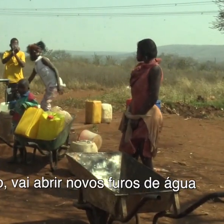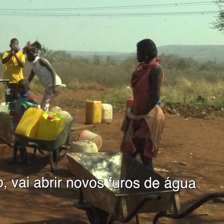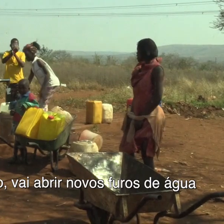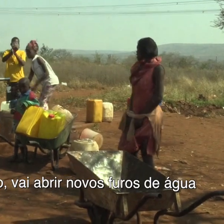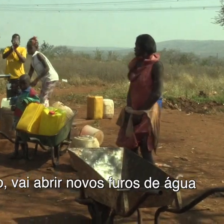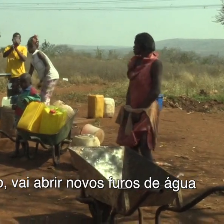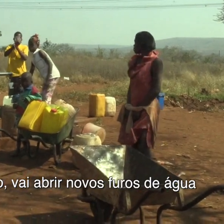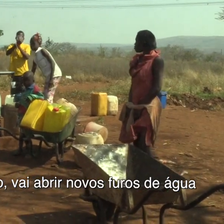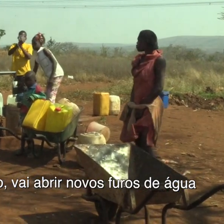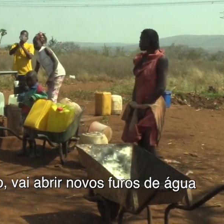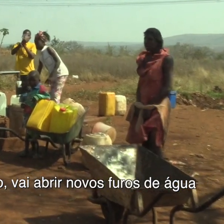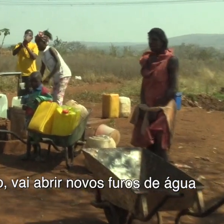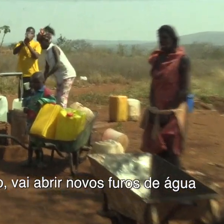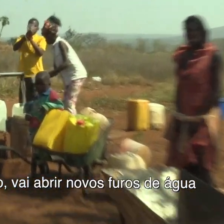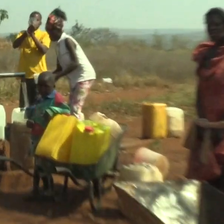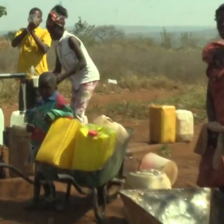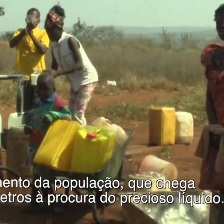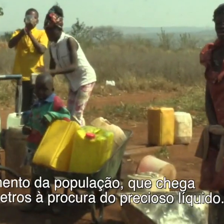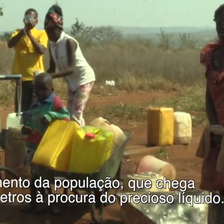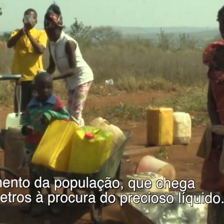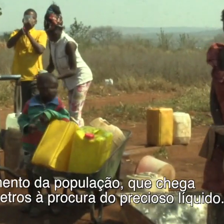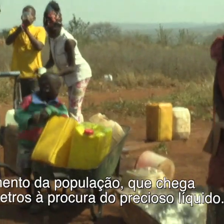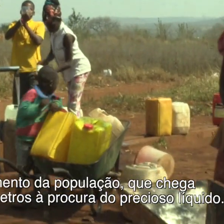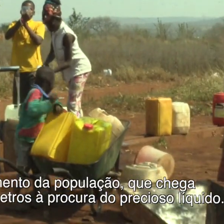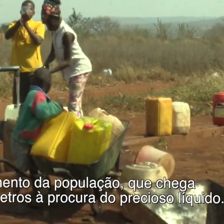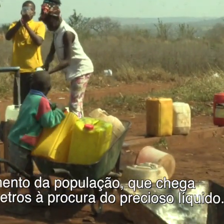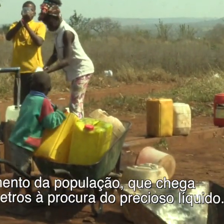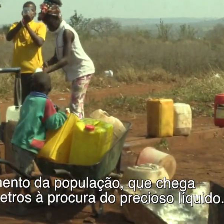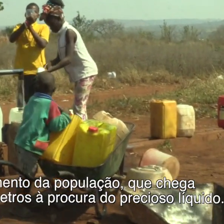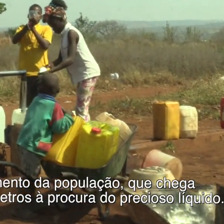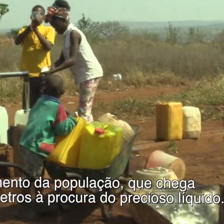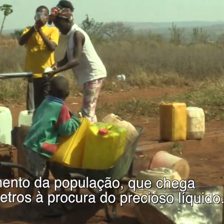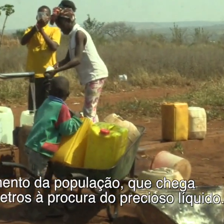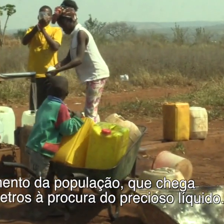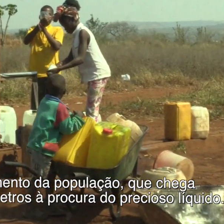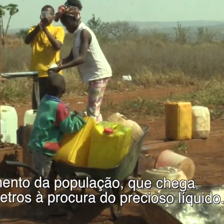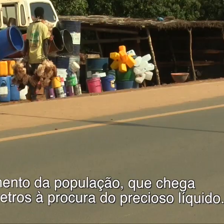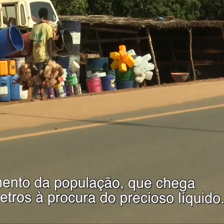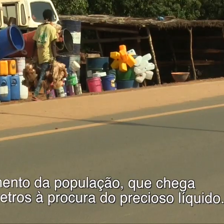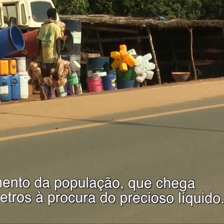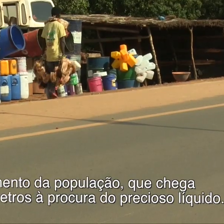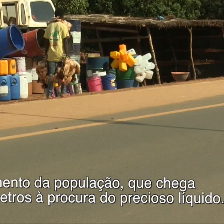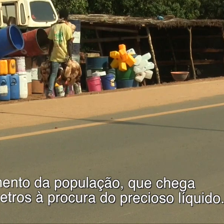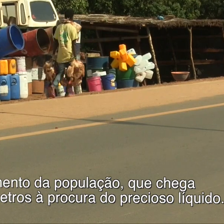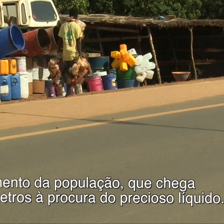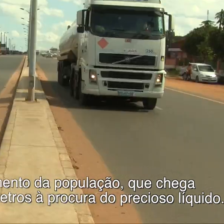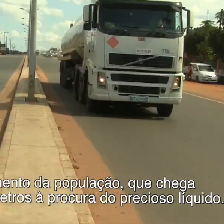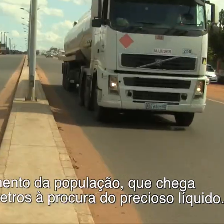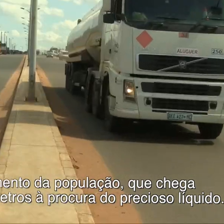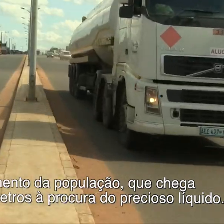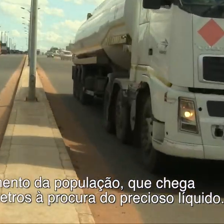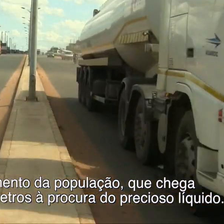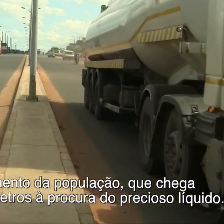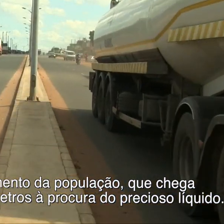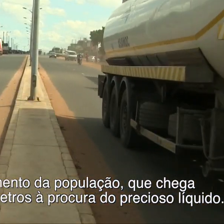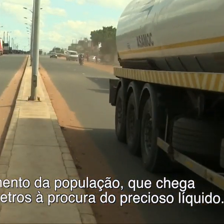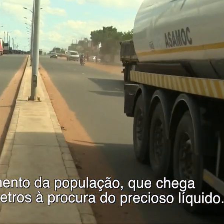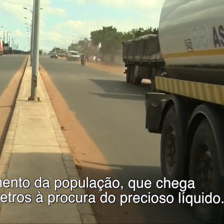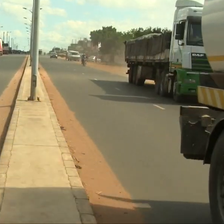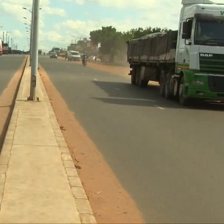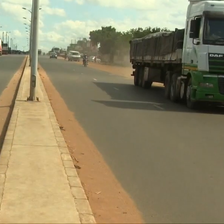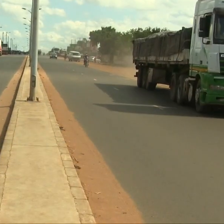ano vai abrir novos furos de água para diminuir o sofrimento da população que chega a procurar vários